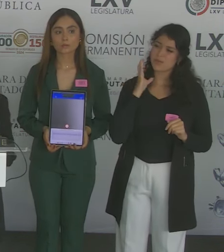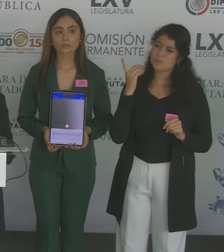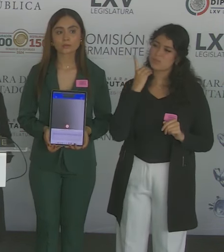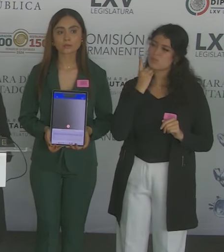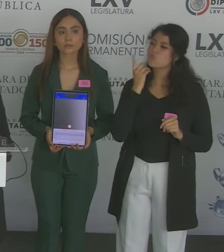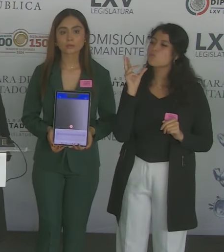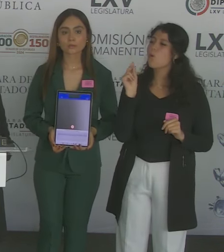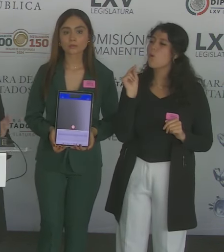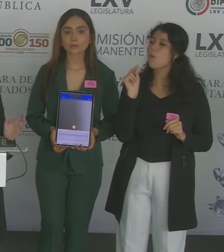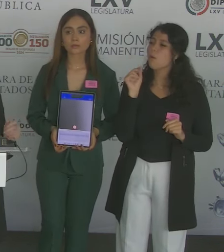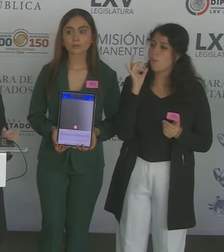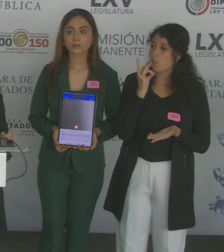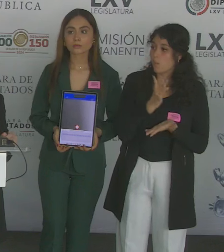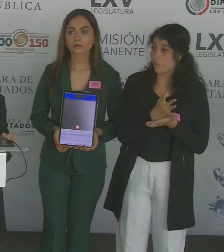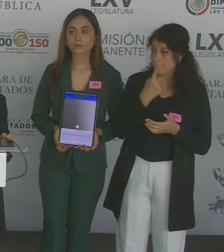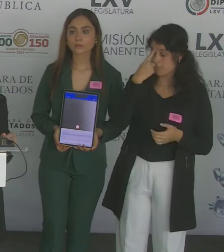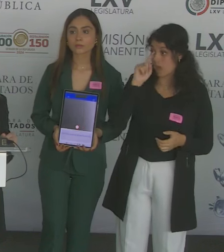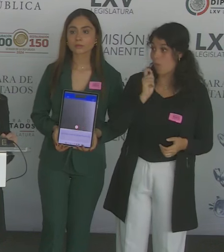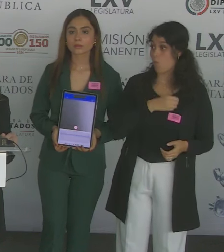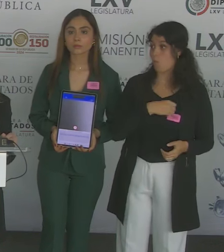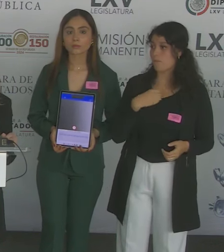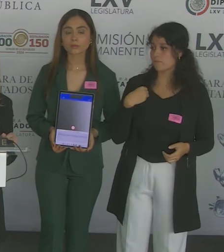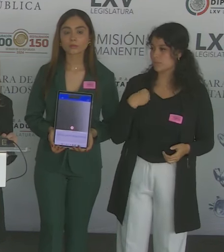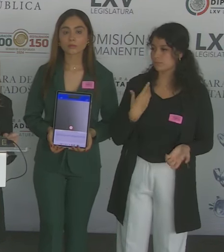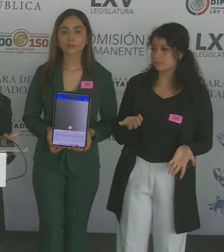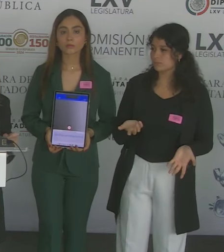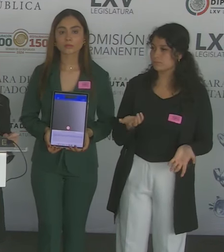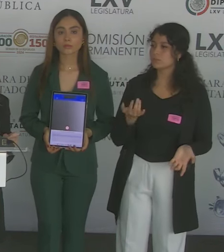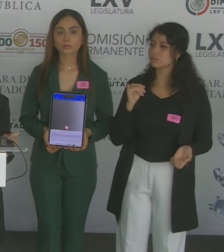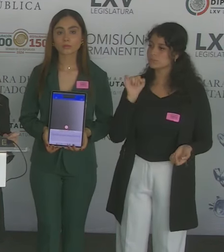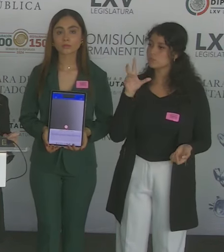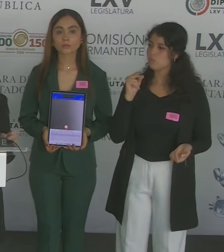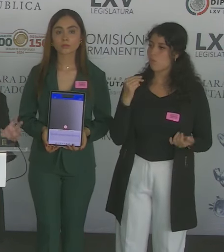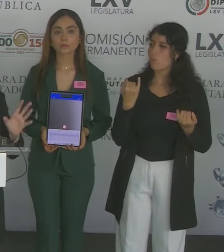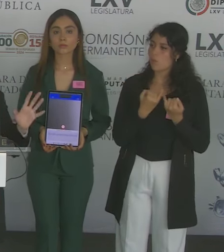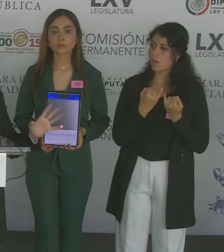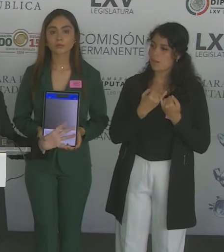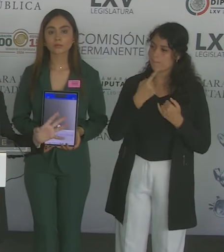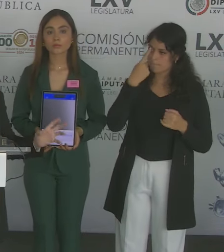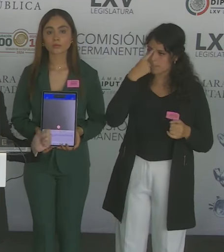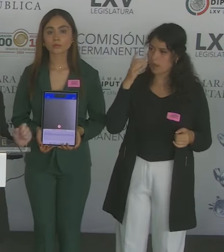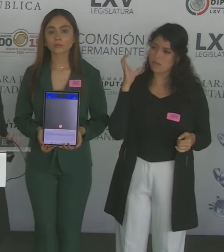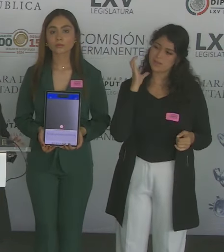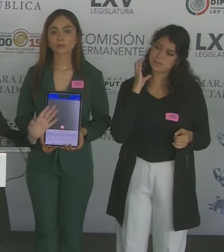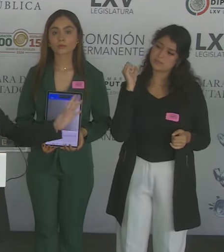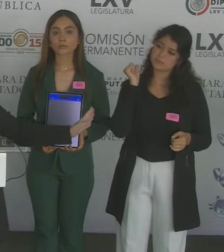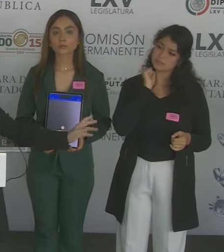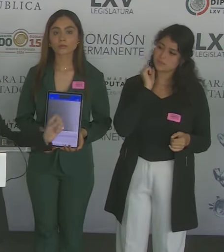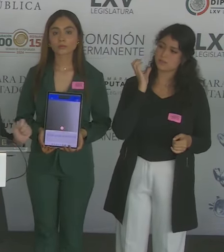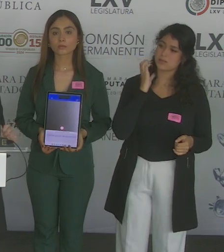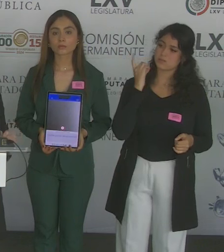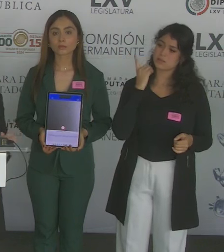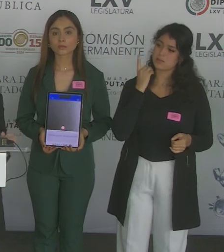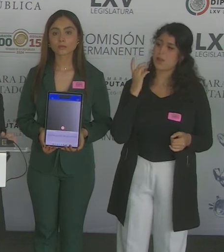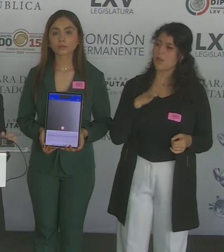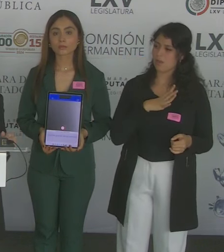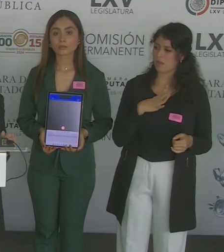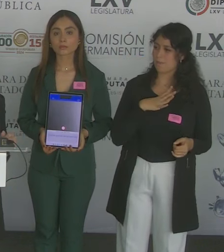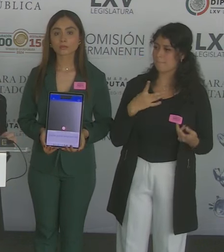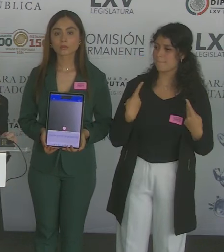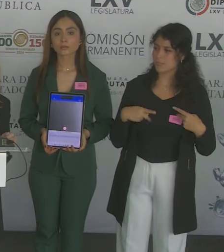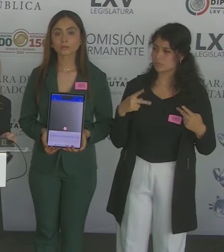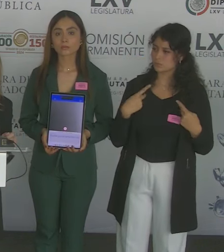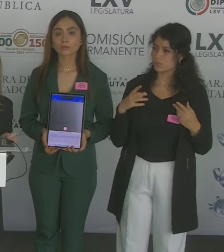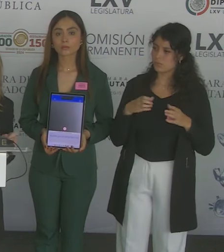más para la obligatoriedad que tiene el canal del Congreso sino también para la cámara para que en todos los foros siempre existan personas de la